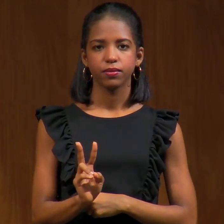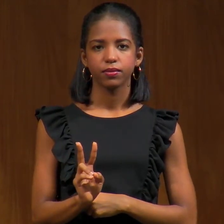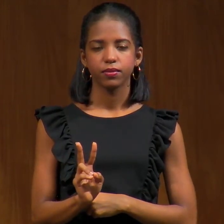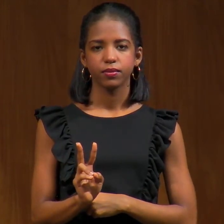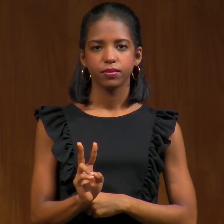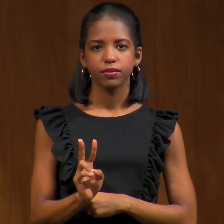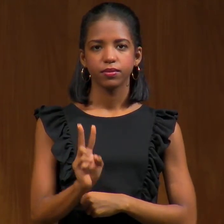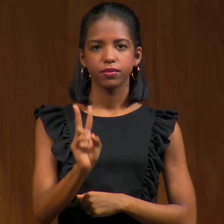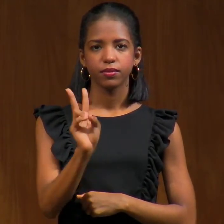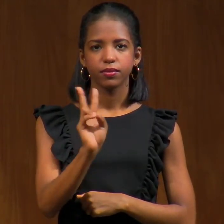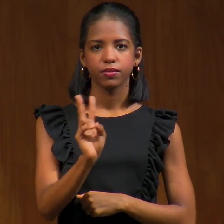Venezuela,